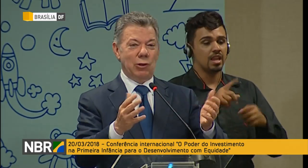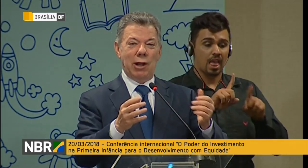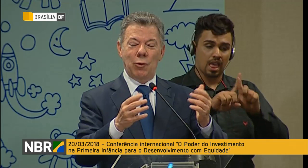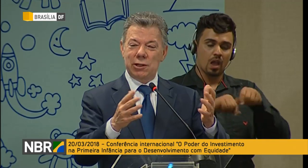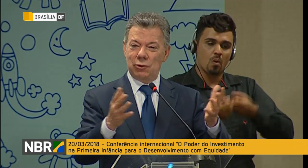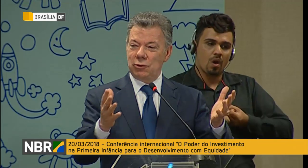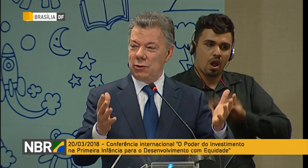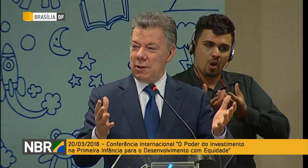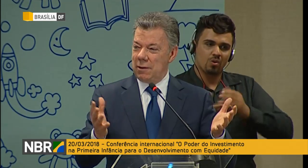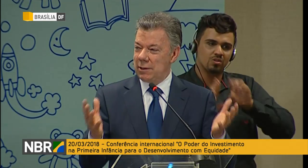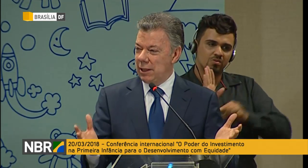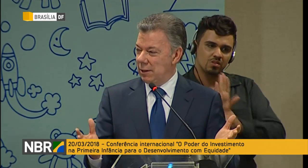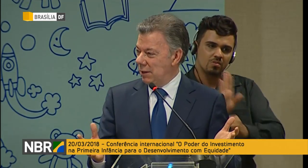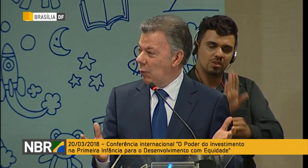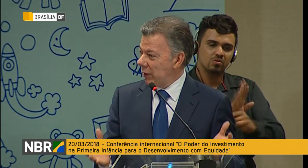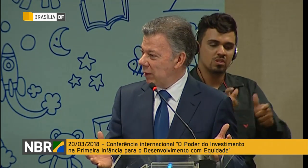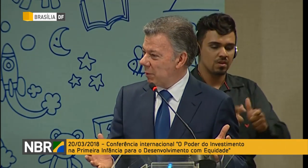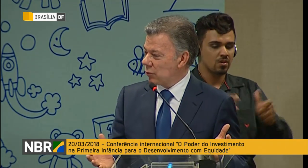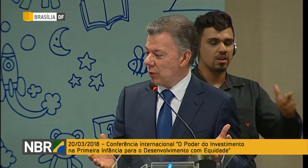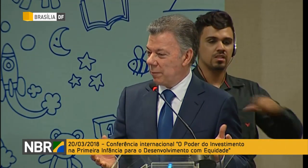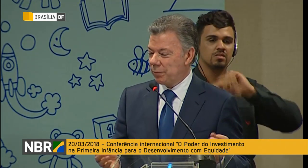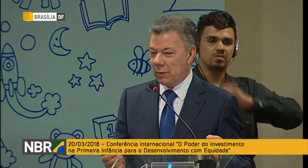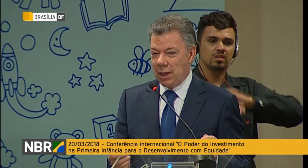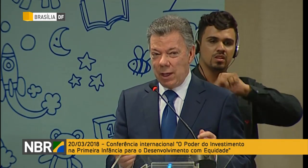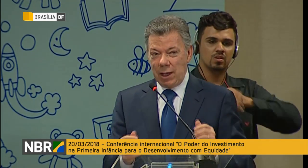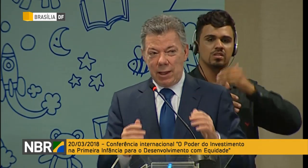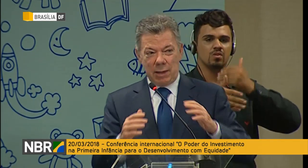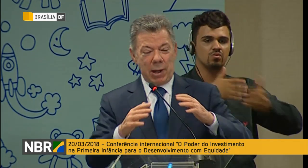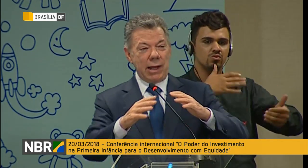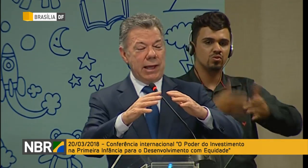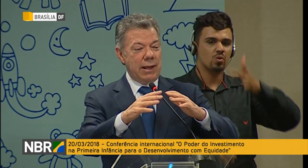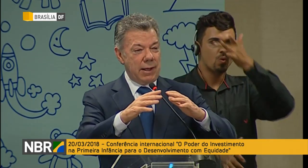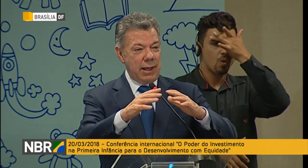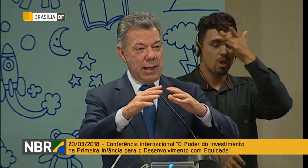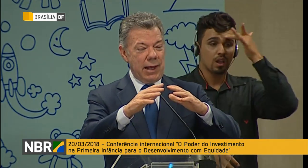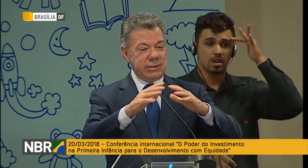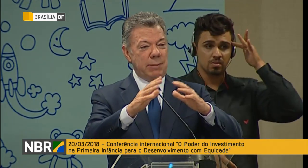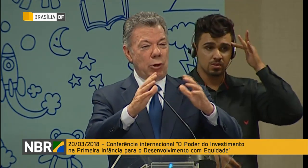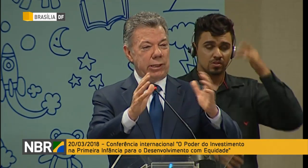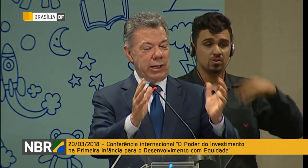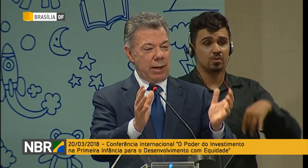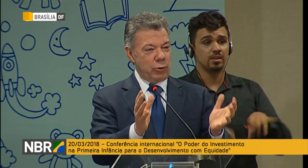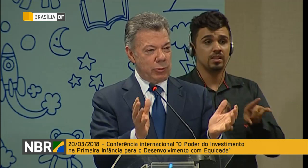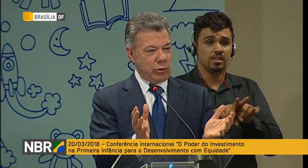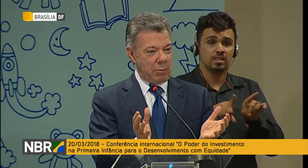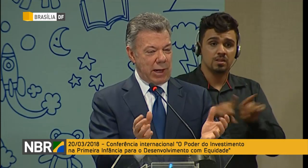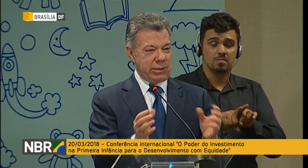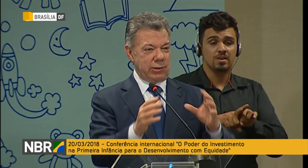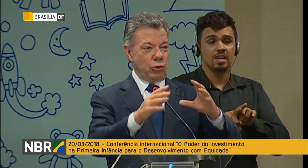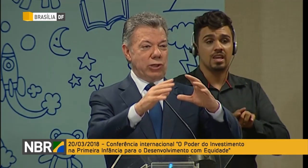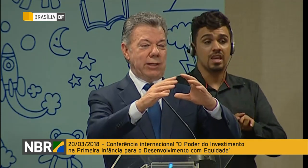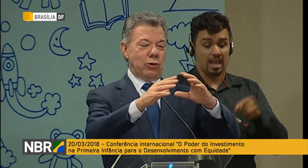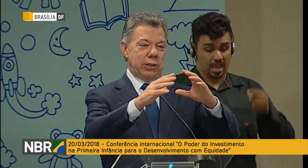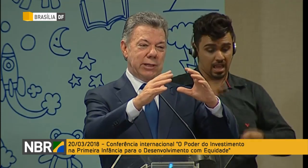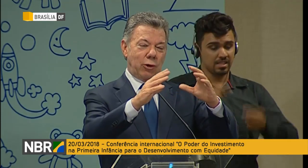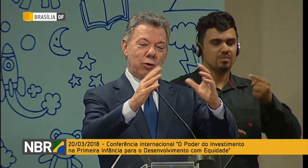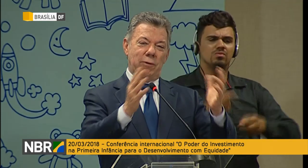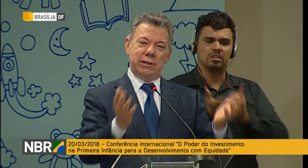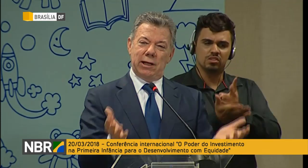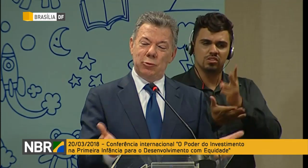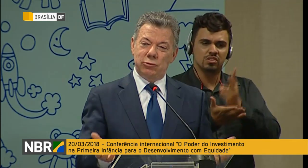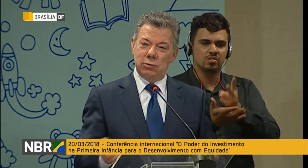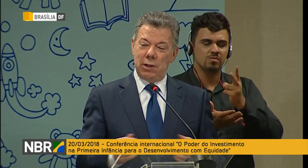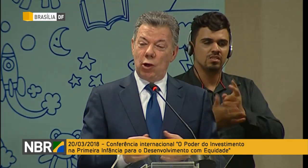contribuição muito importante para o crescimento da educação de qualquer pessoa. E de forma que essa política que